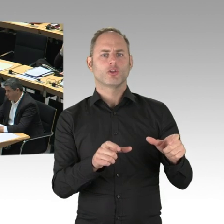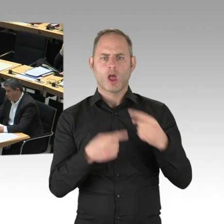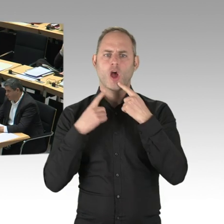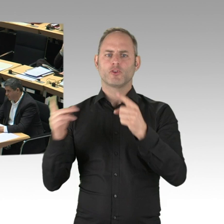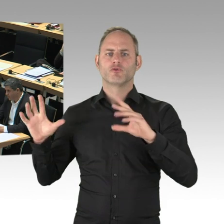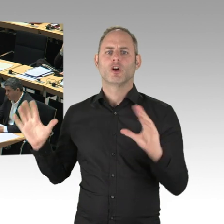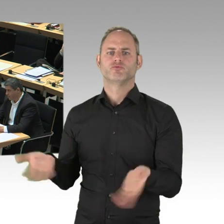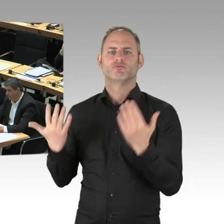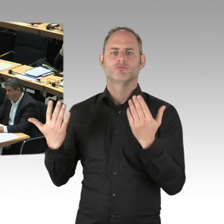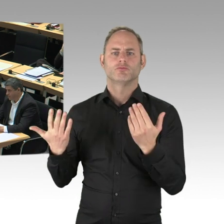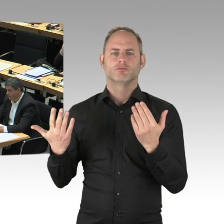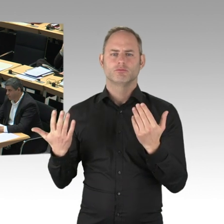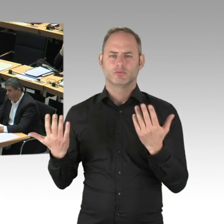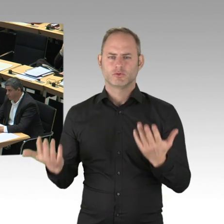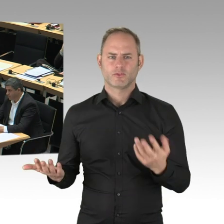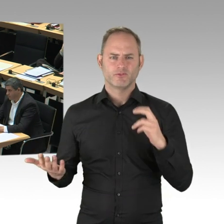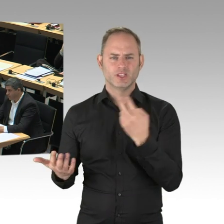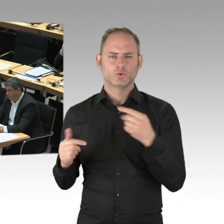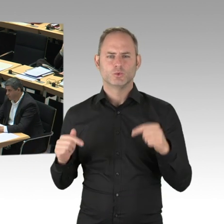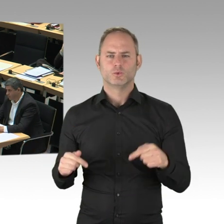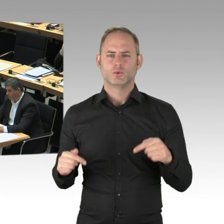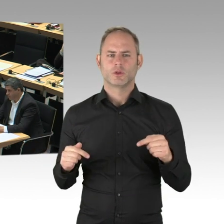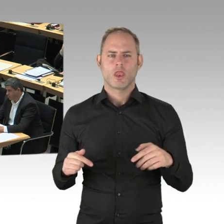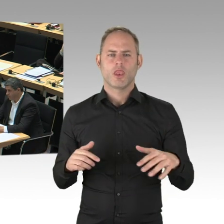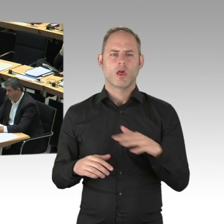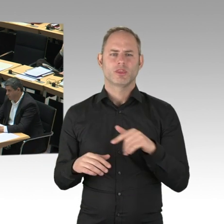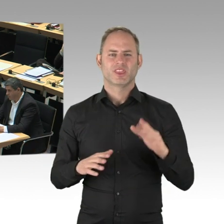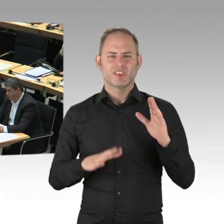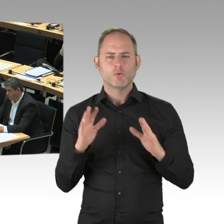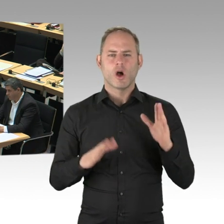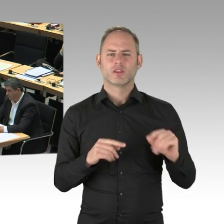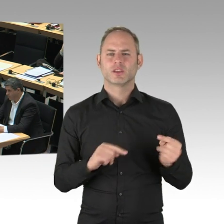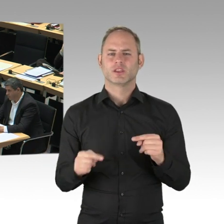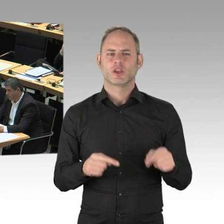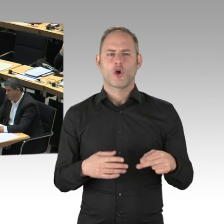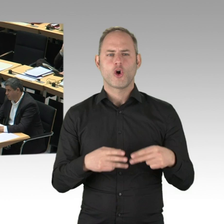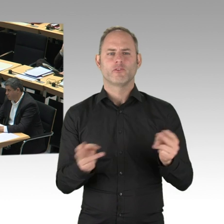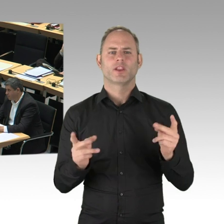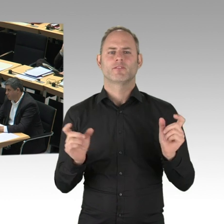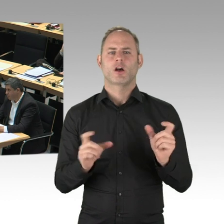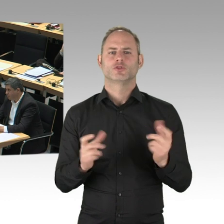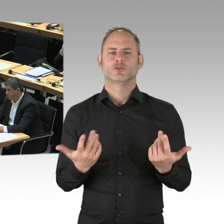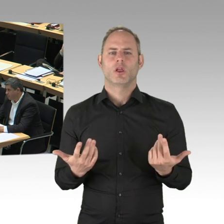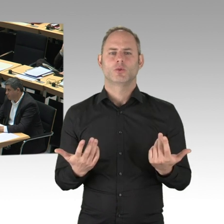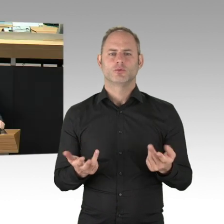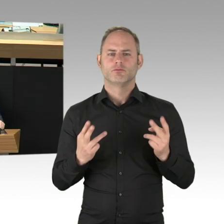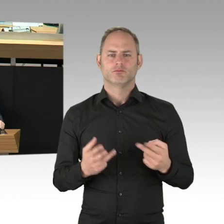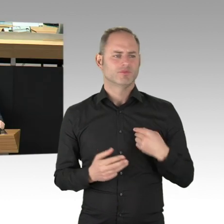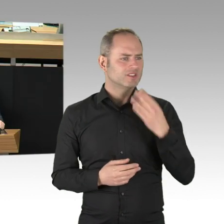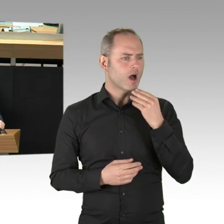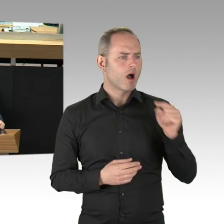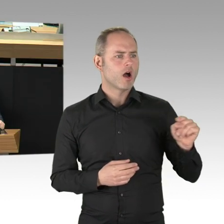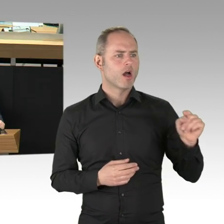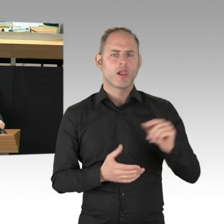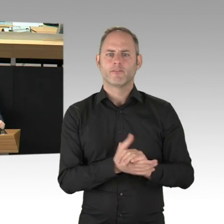Meine Damen und Herren, es ist nur wenige Tage her, als in den Zeitungen über eine palästinensische Terroristin berichtet wurde, die